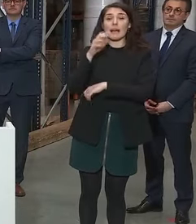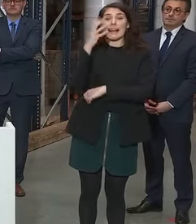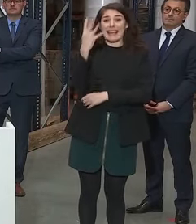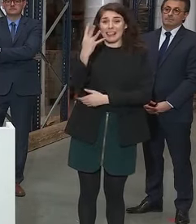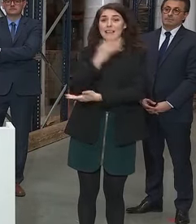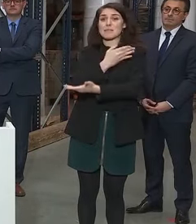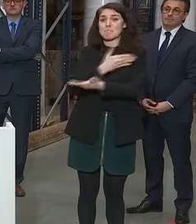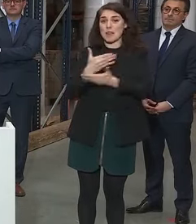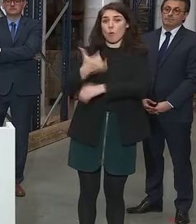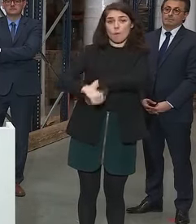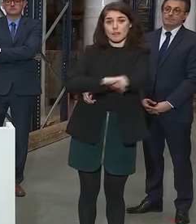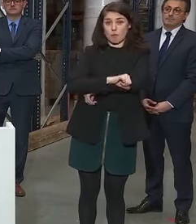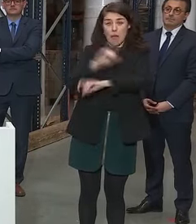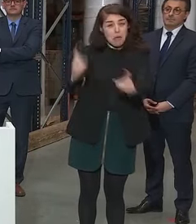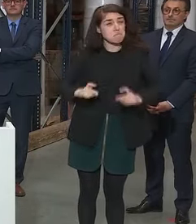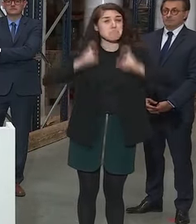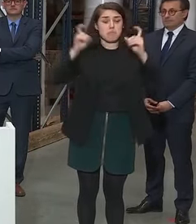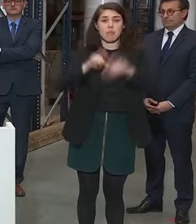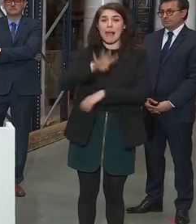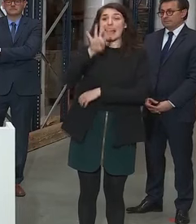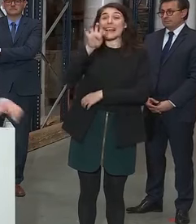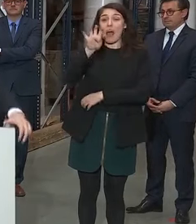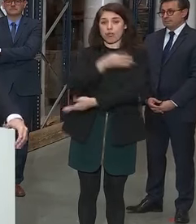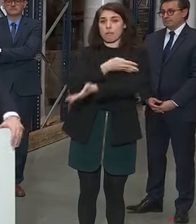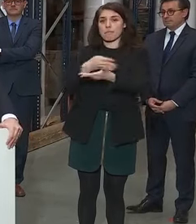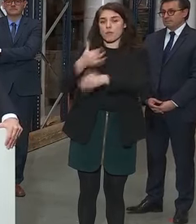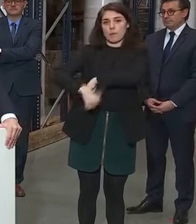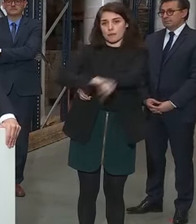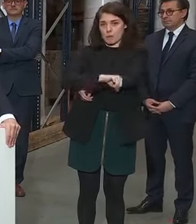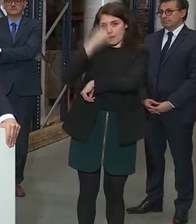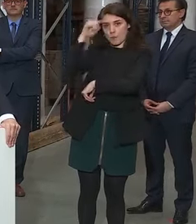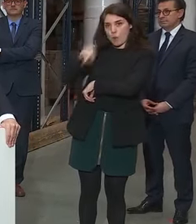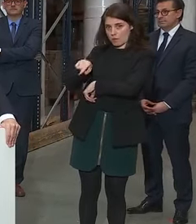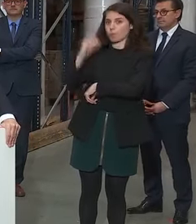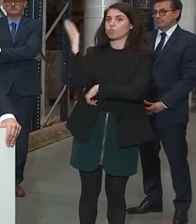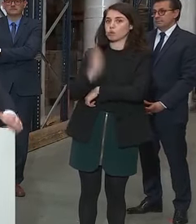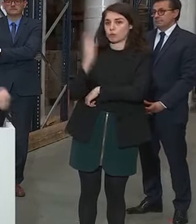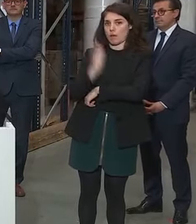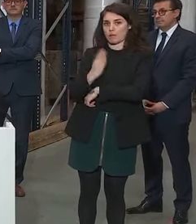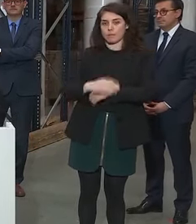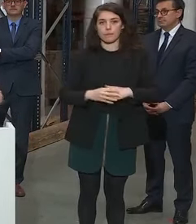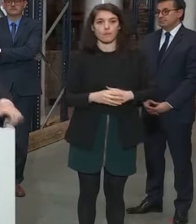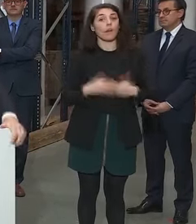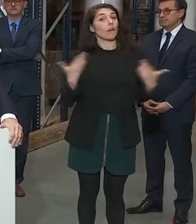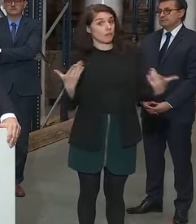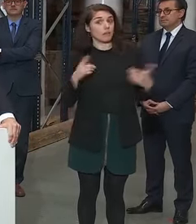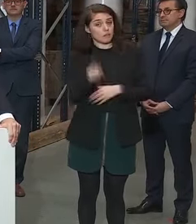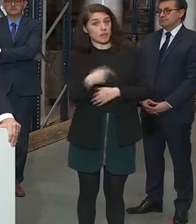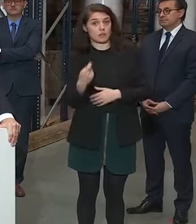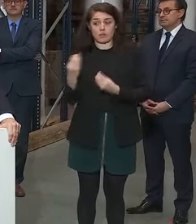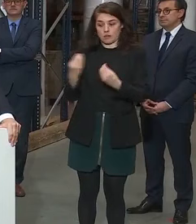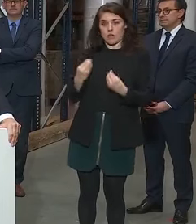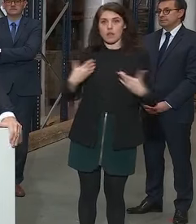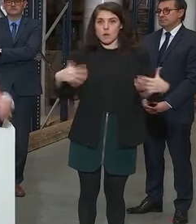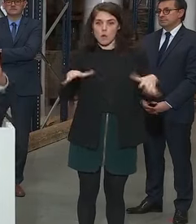semaine à 40 millions par semaine pour les soignants, à peu près. Et cela a mis une forte tension avec